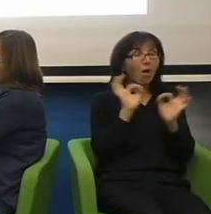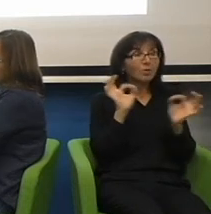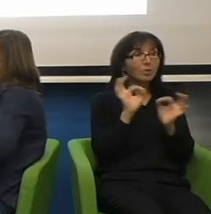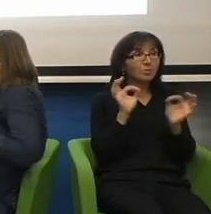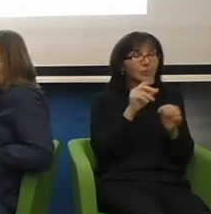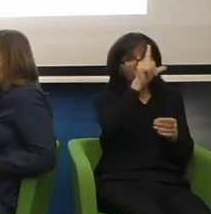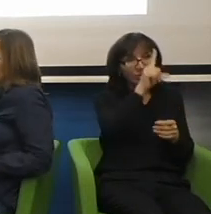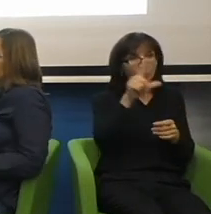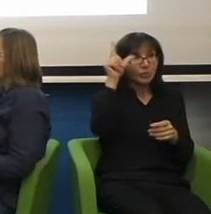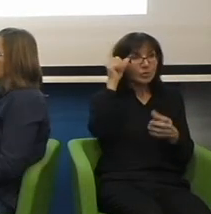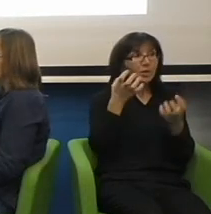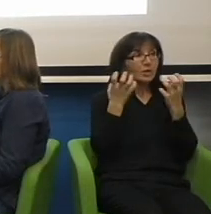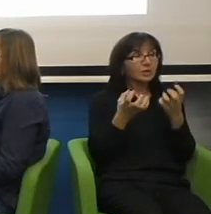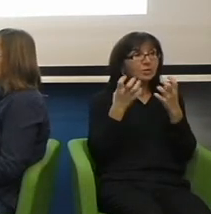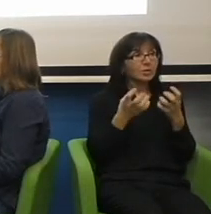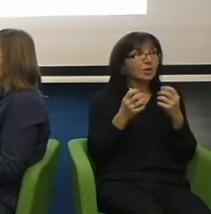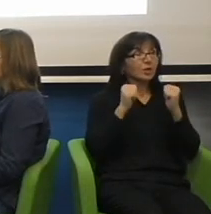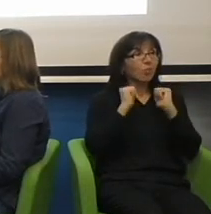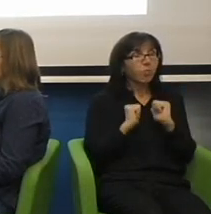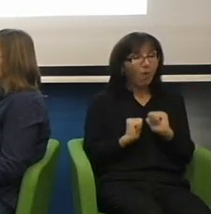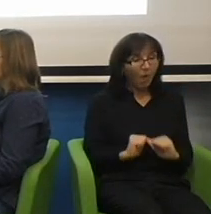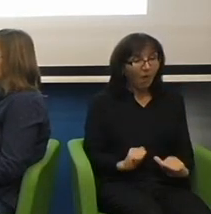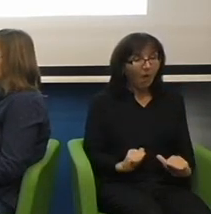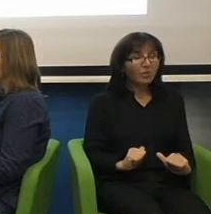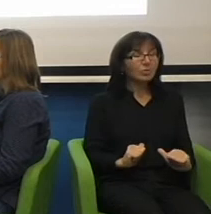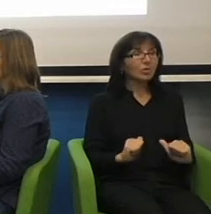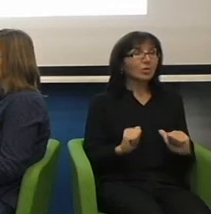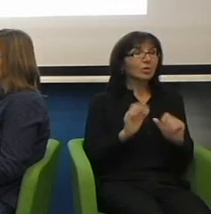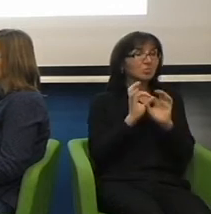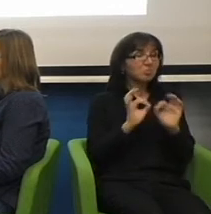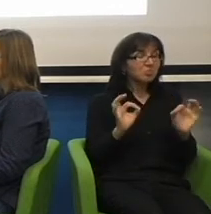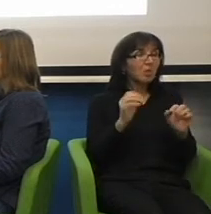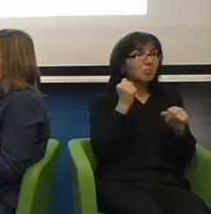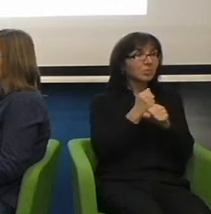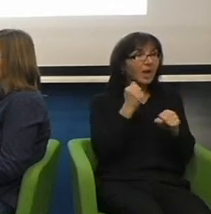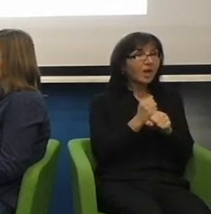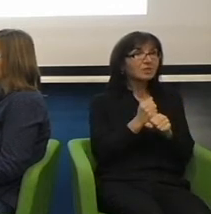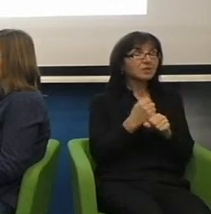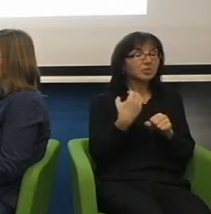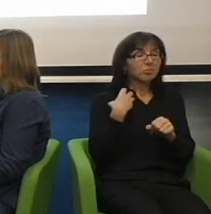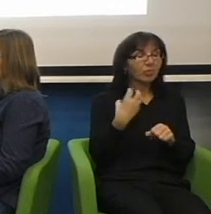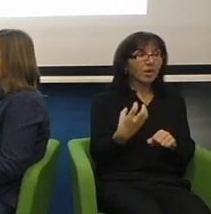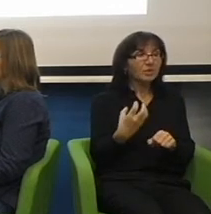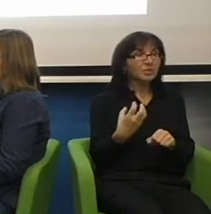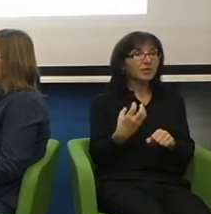Ludzie chcieli pokoju, spokoju, pracy, dobrobytu.